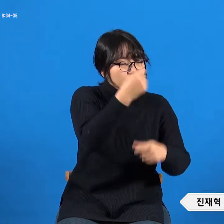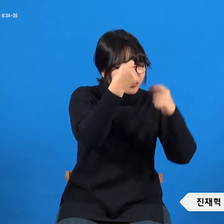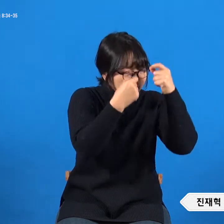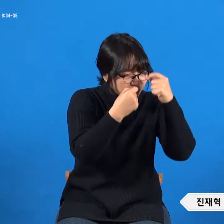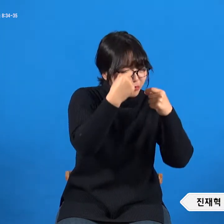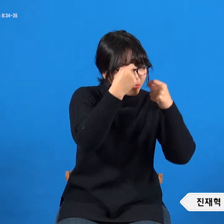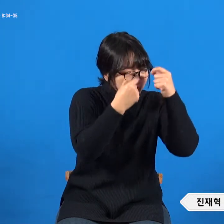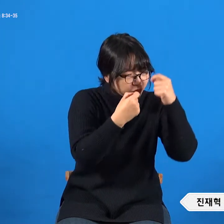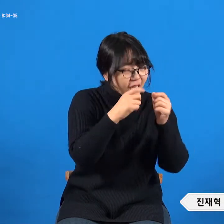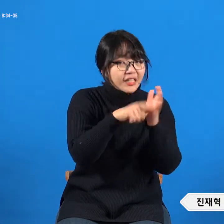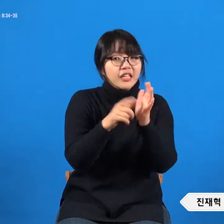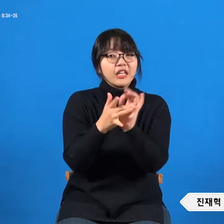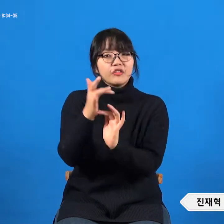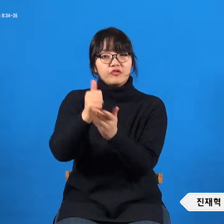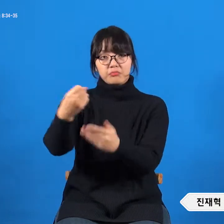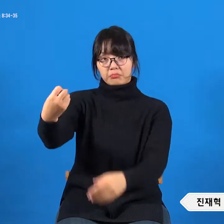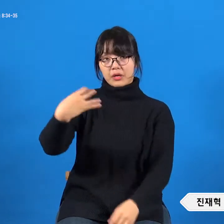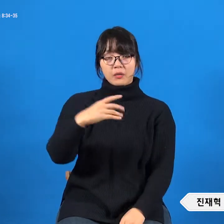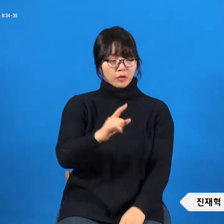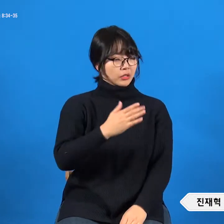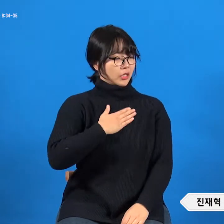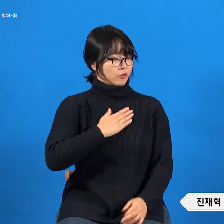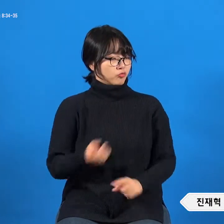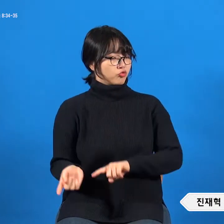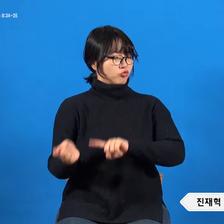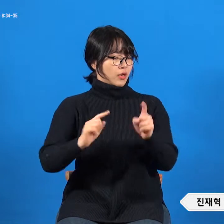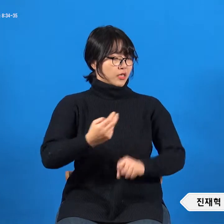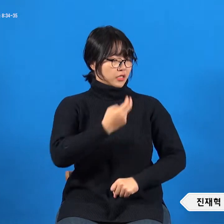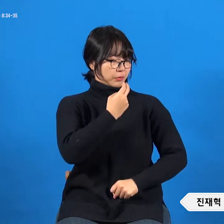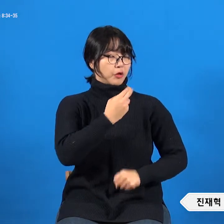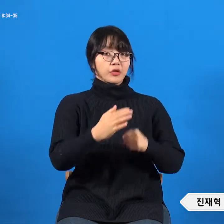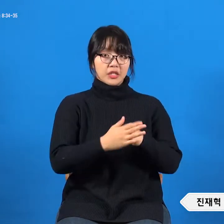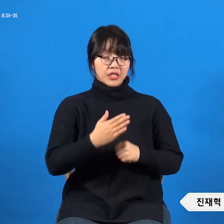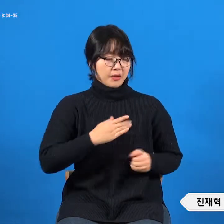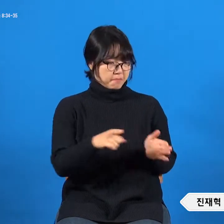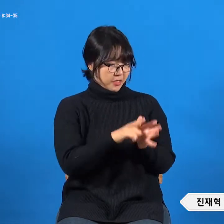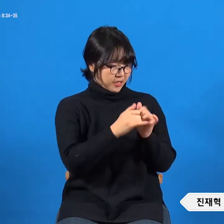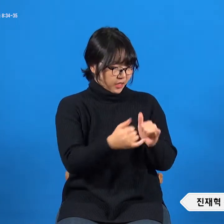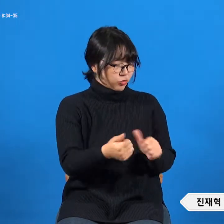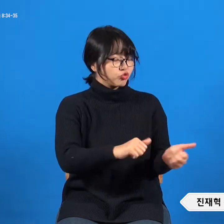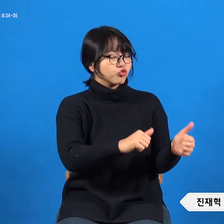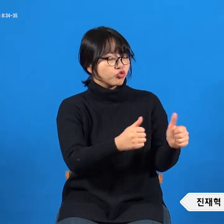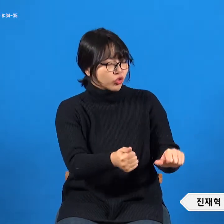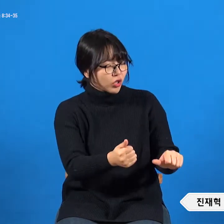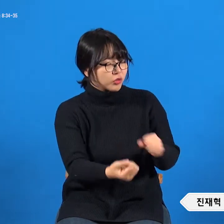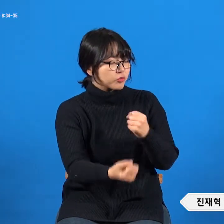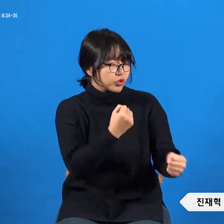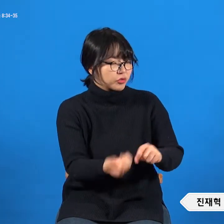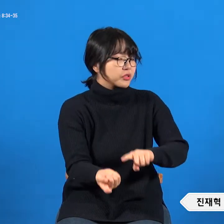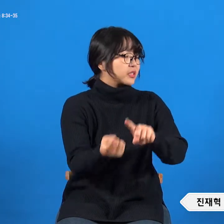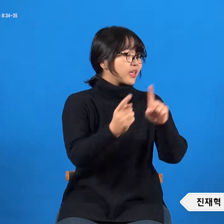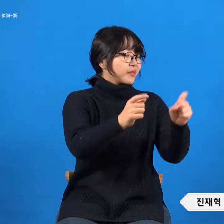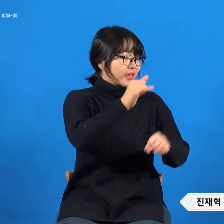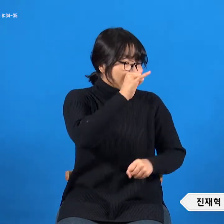예수님이 이렇게 말씀하셨습니다. 나는 부활이요 생명이니 나를 믿는 자는 죽어도 살겠고 무릇 살아서 믿는 자는 영원히